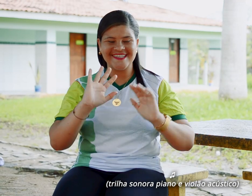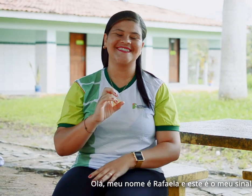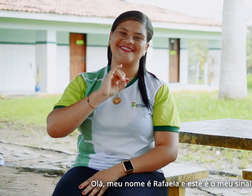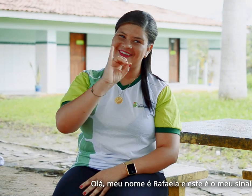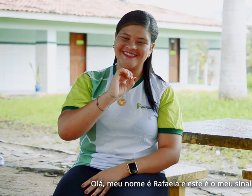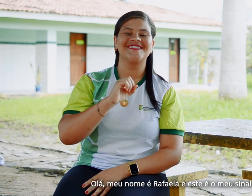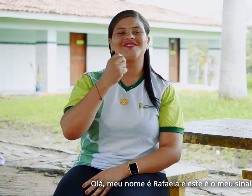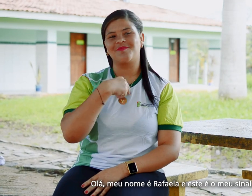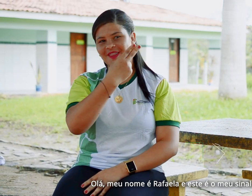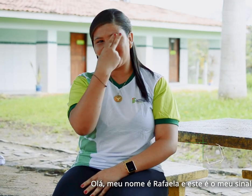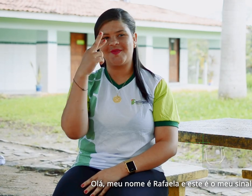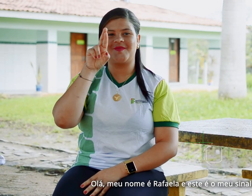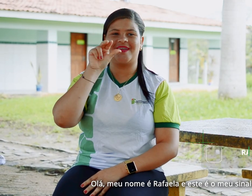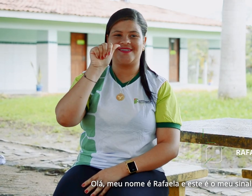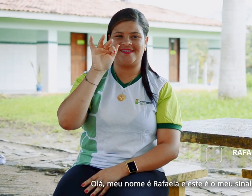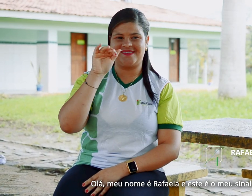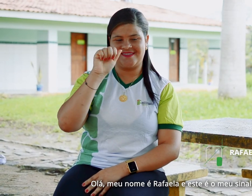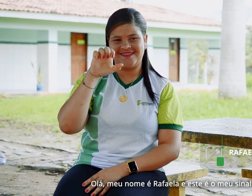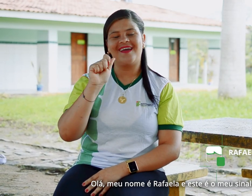Olá, meu nome é Rafaela e este é o meu sinal.